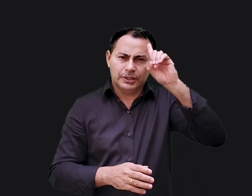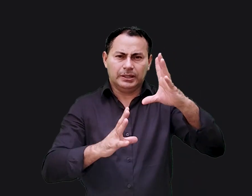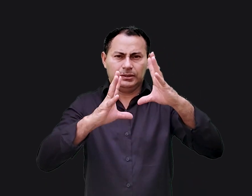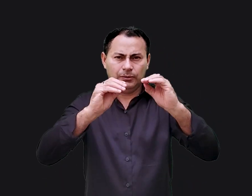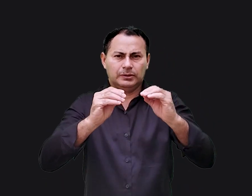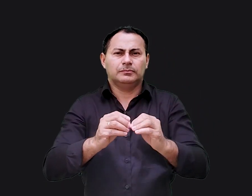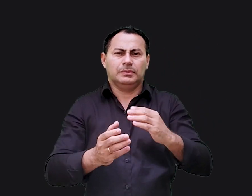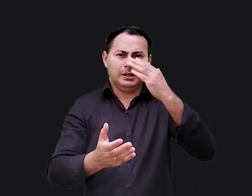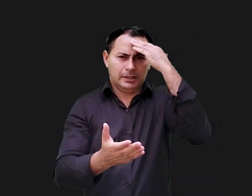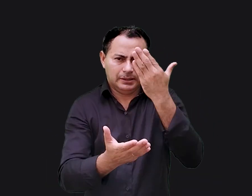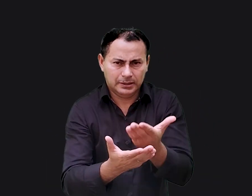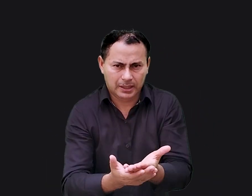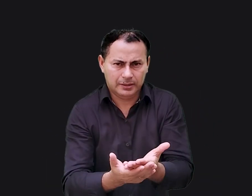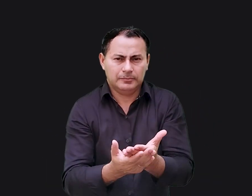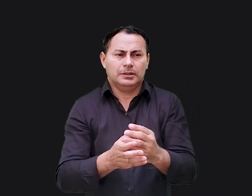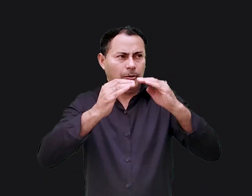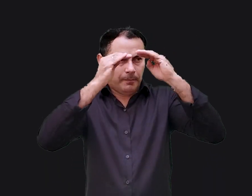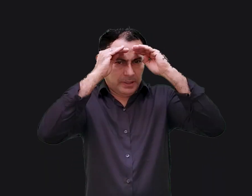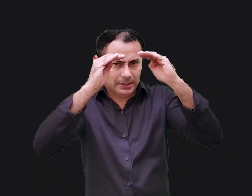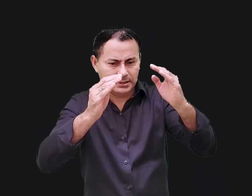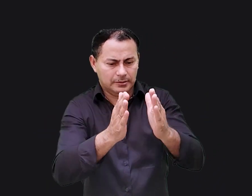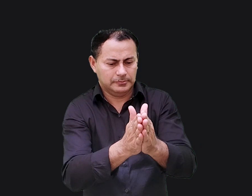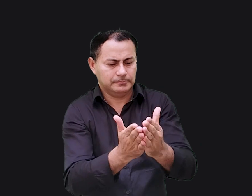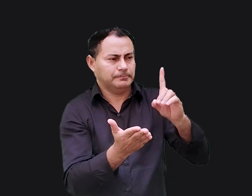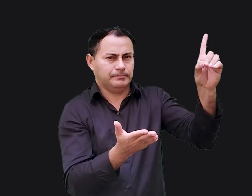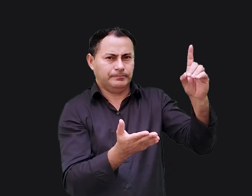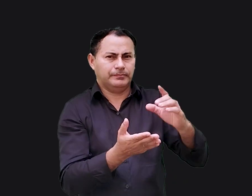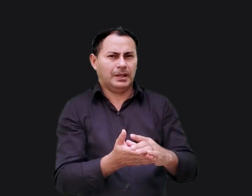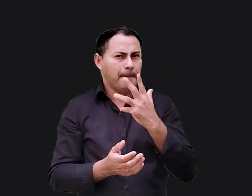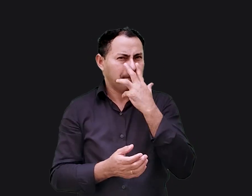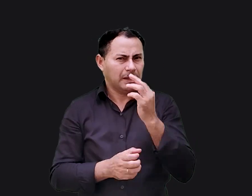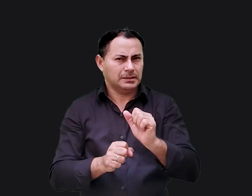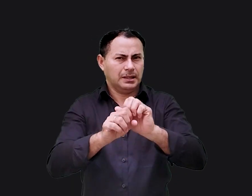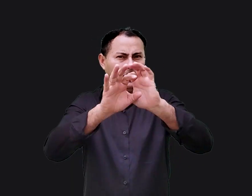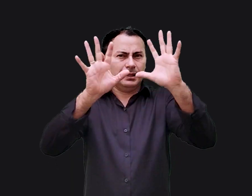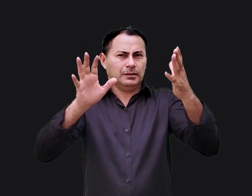dia e noite, para crer nela e obedecê-la. Parece óbvio